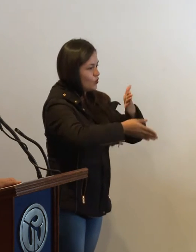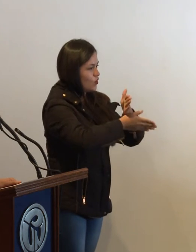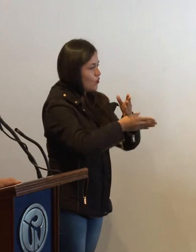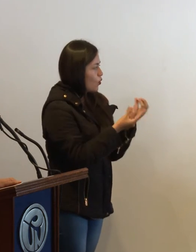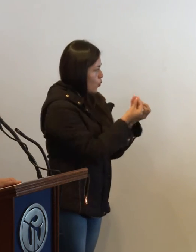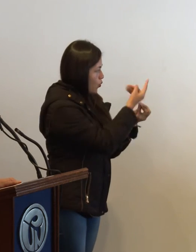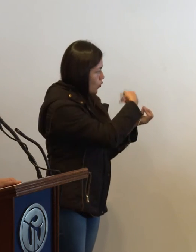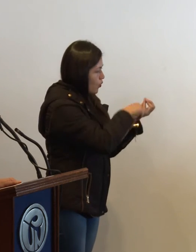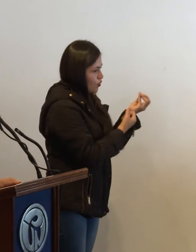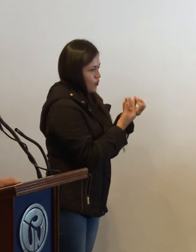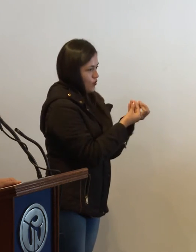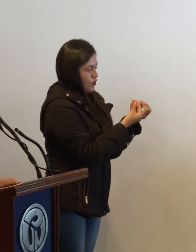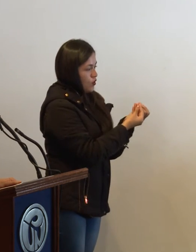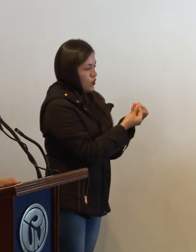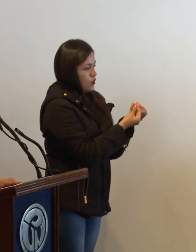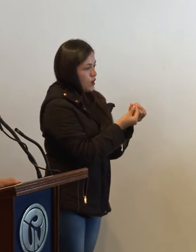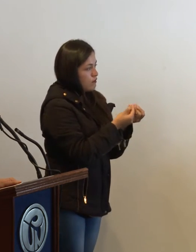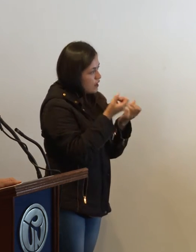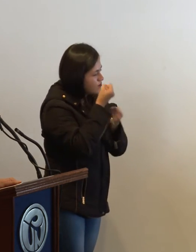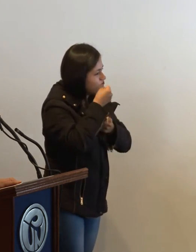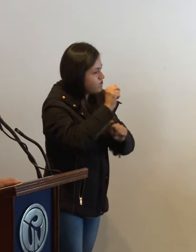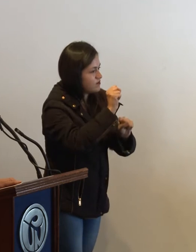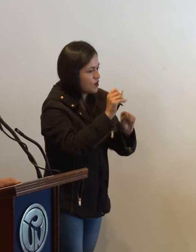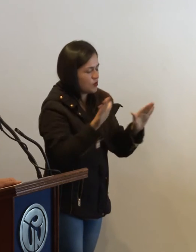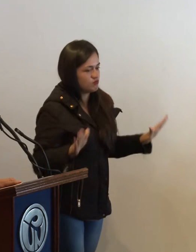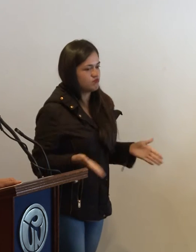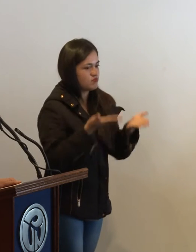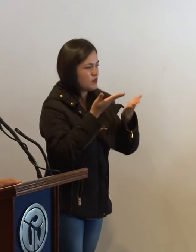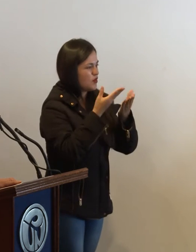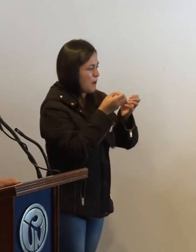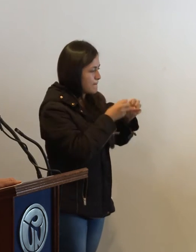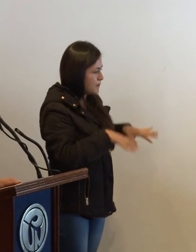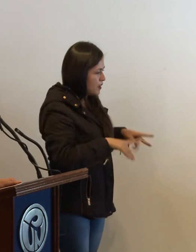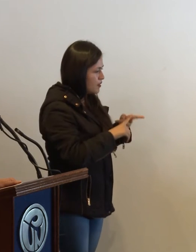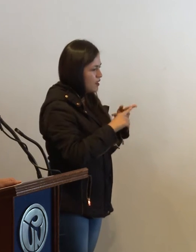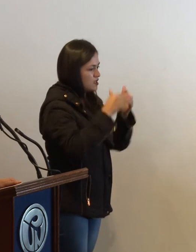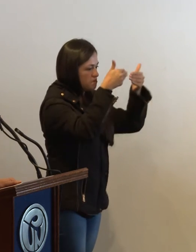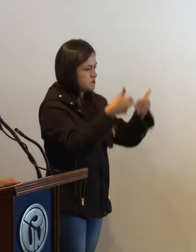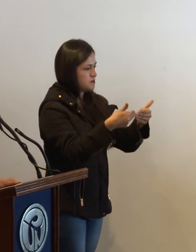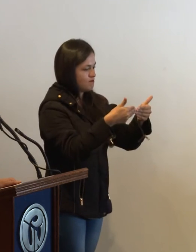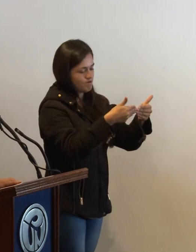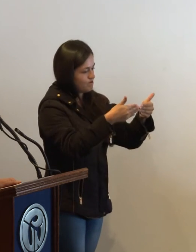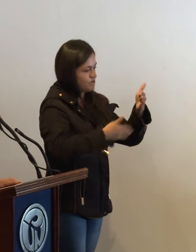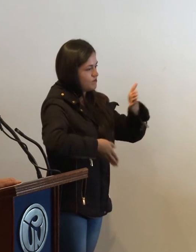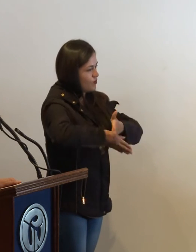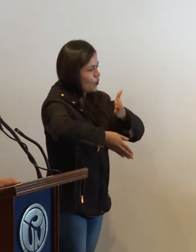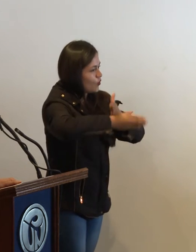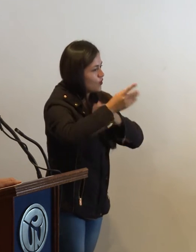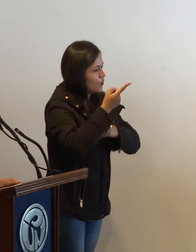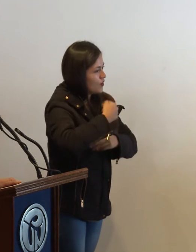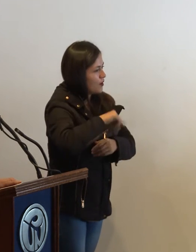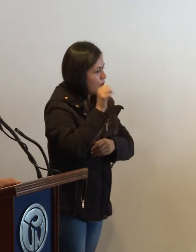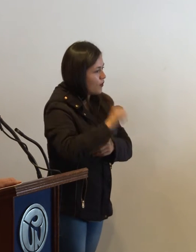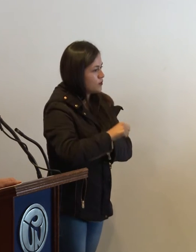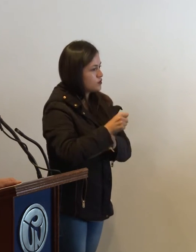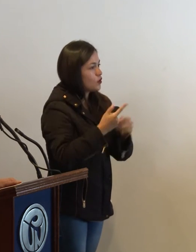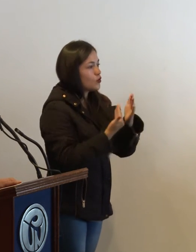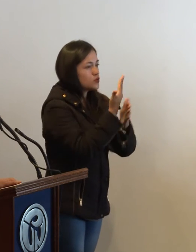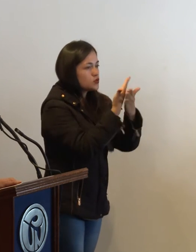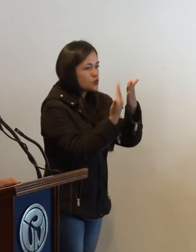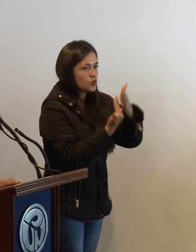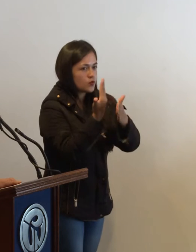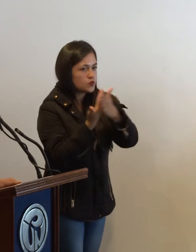ustedes una labor en la que habrá que superar frustraciones, pérdidas y obstáculos. Tendremos que estar abiertos a lo que viene, a